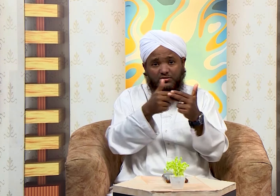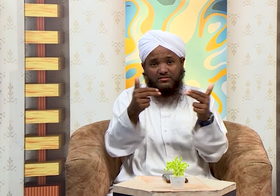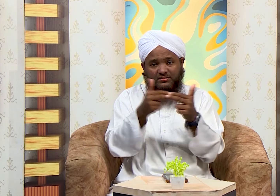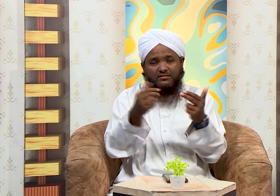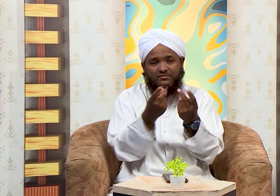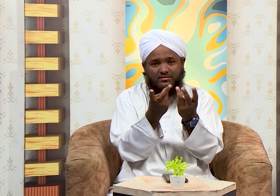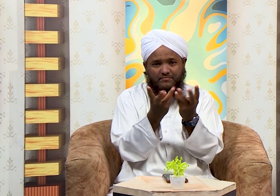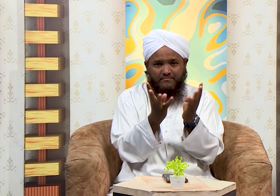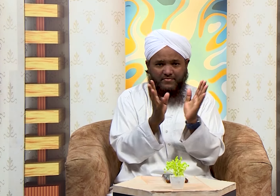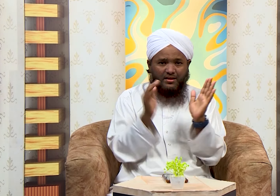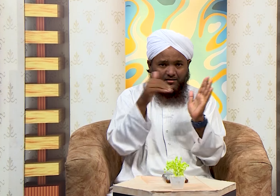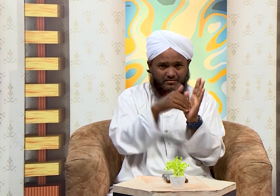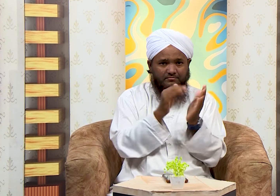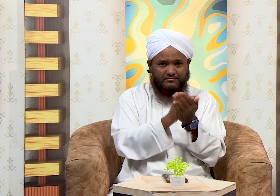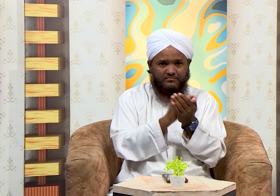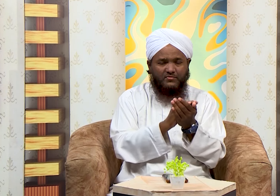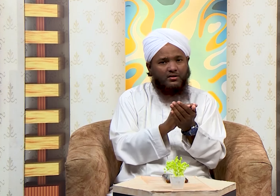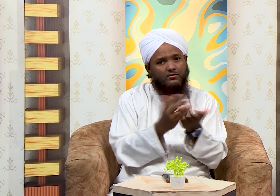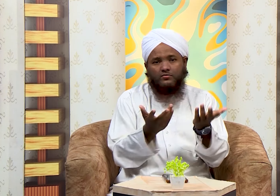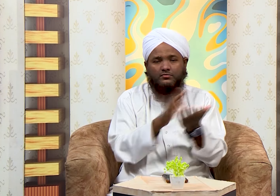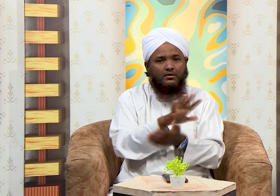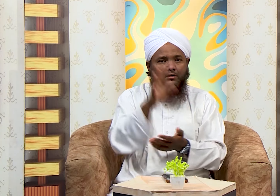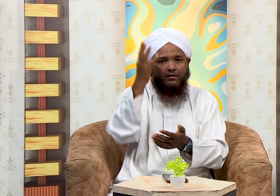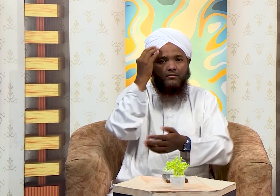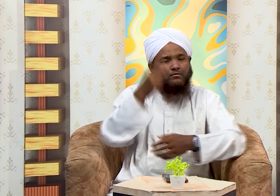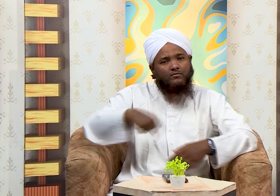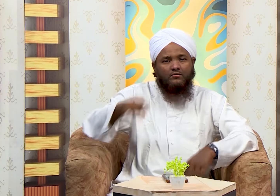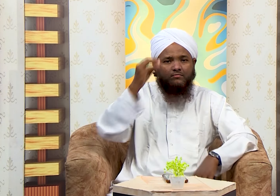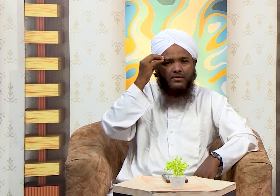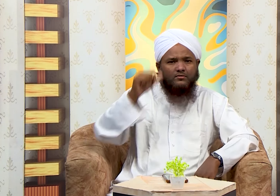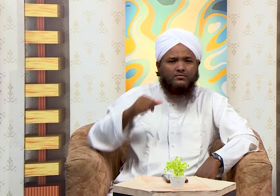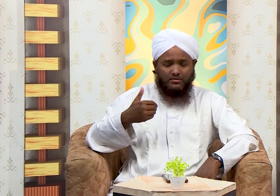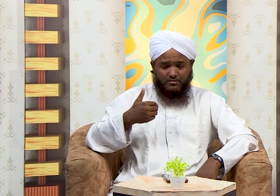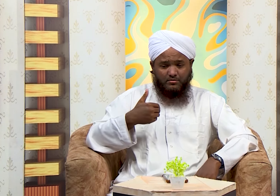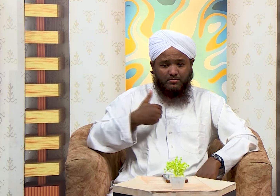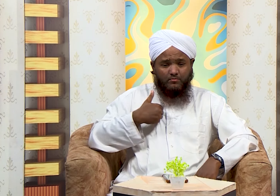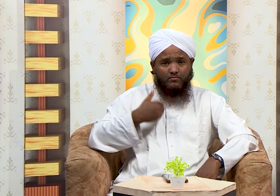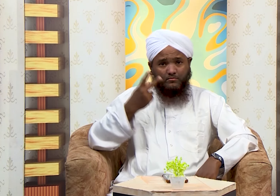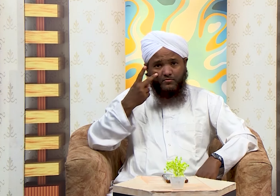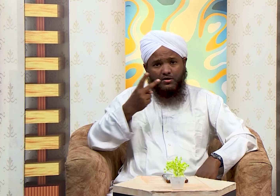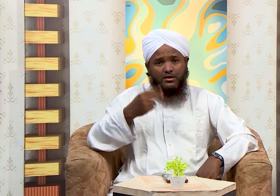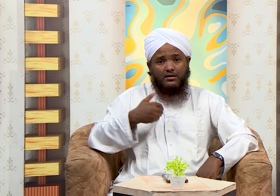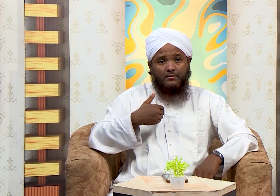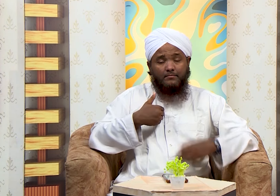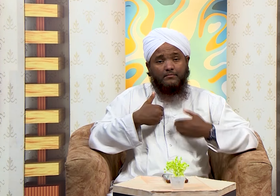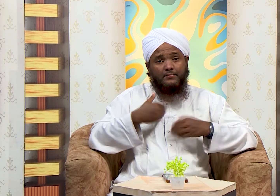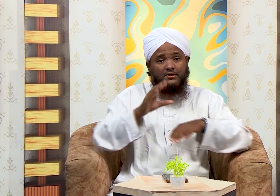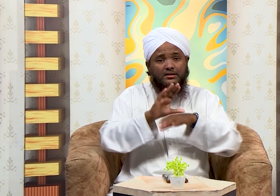گئی ہیں تو جو پڑھنے والے ہیں ان والے تو وہ جانتے تھے تو زید بن سانہ نے کہا میں نے جو نشانیاں توریت میں موجود لکھی ہوئی تھی کہ آخری